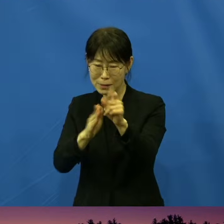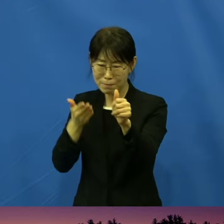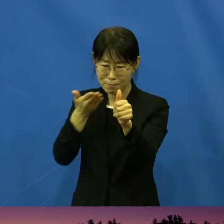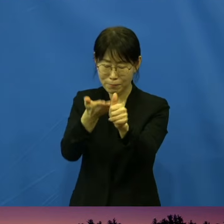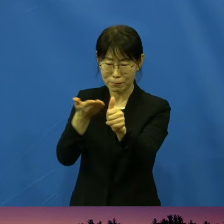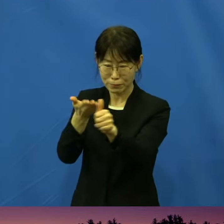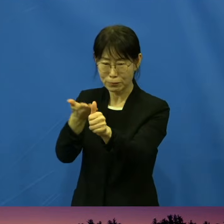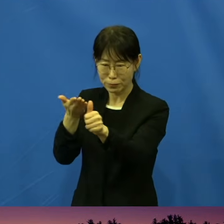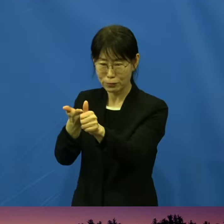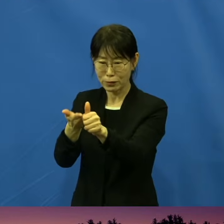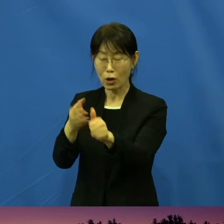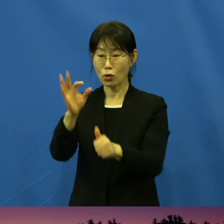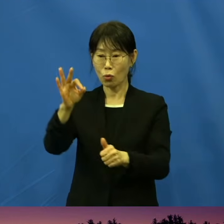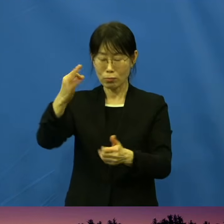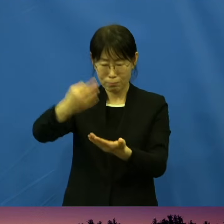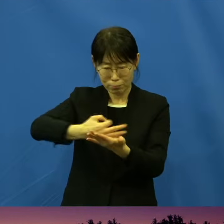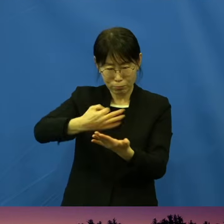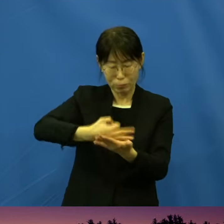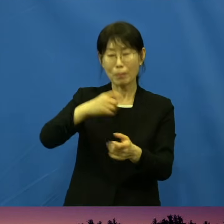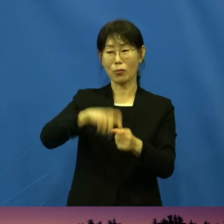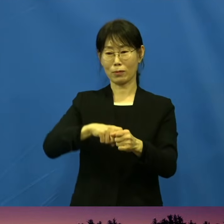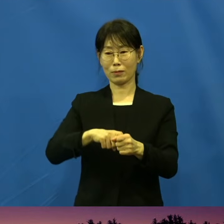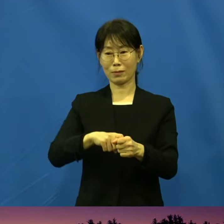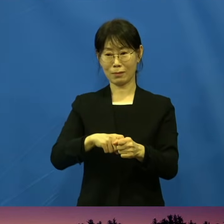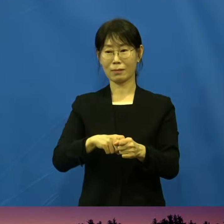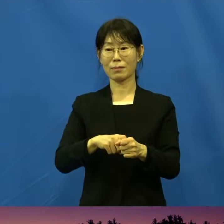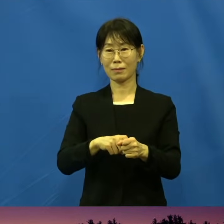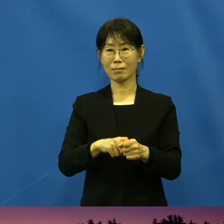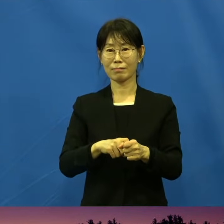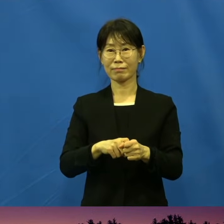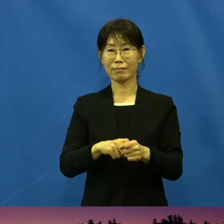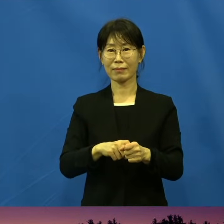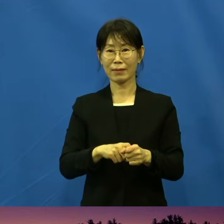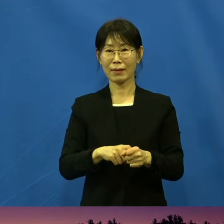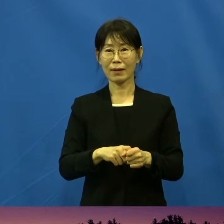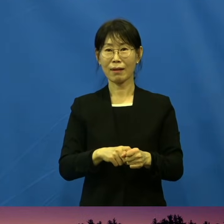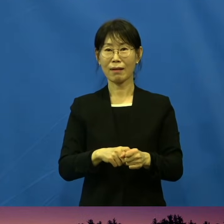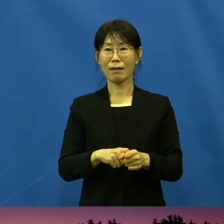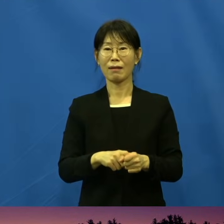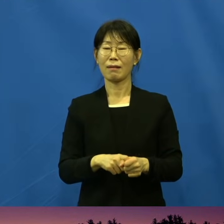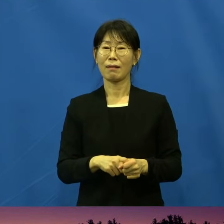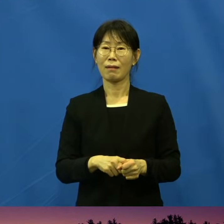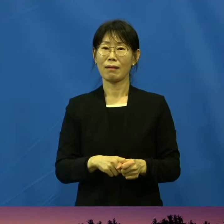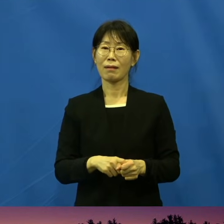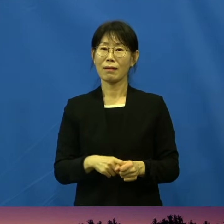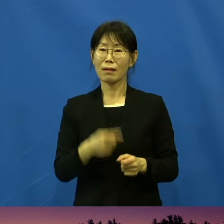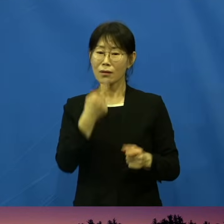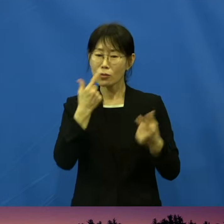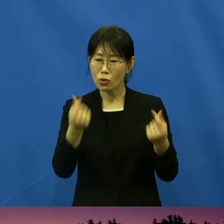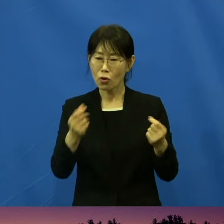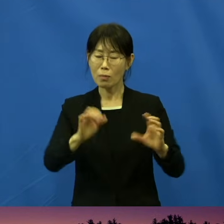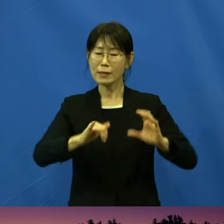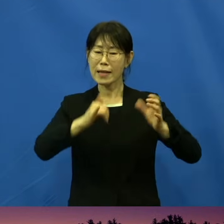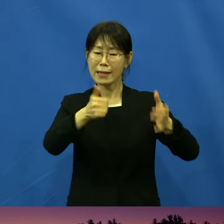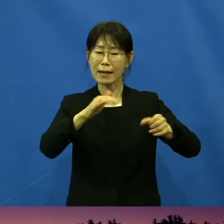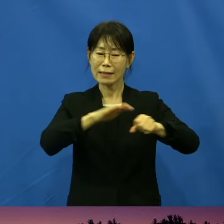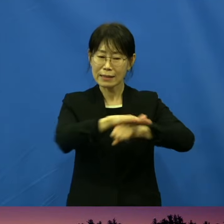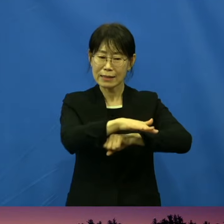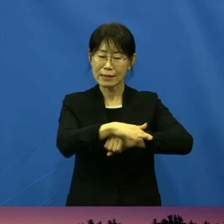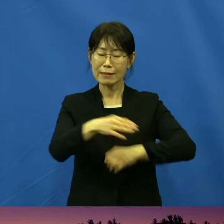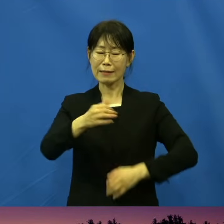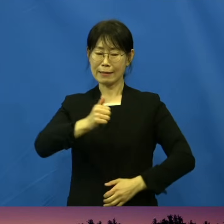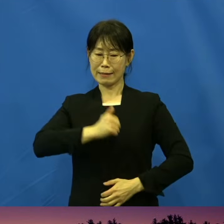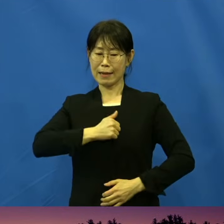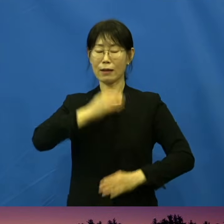그걸로 돈을 버는 거잖아요. 여러분, 이 자아 개발, 그죠? 자아 성취, 여기에 초점을